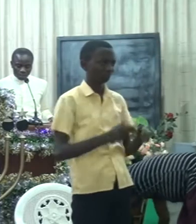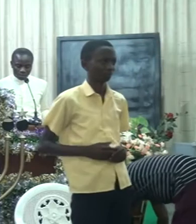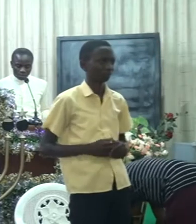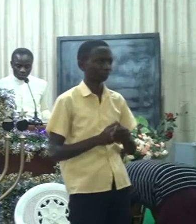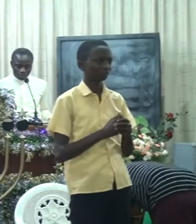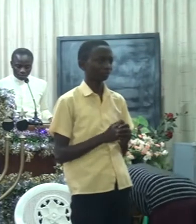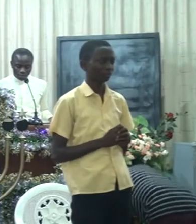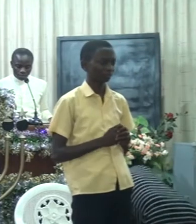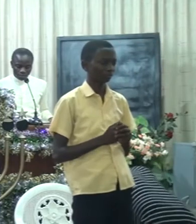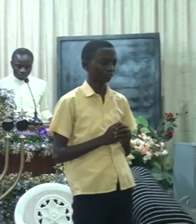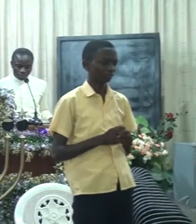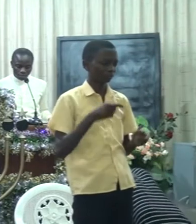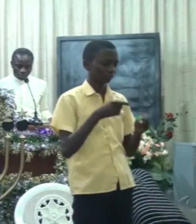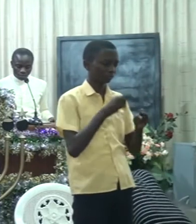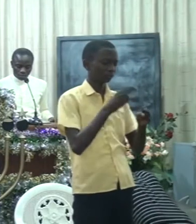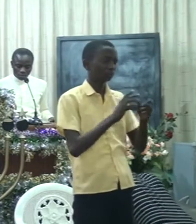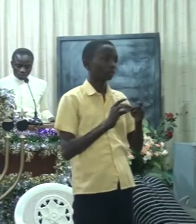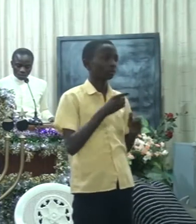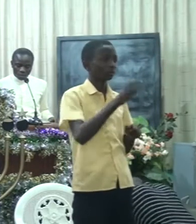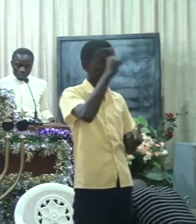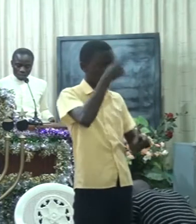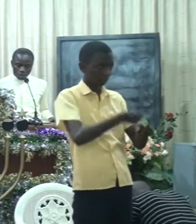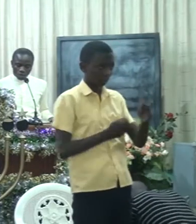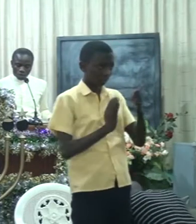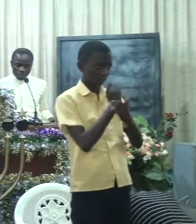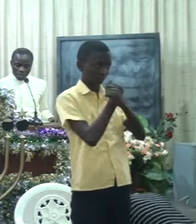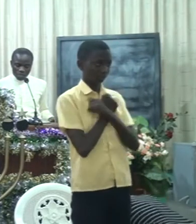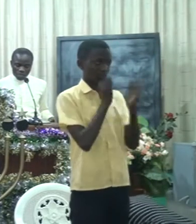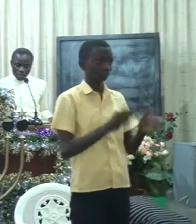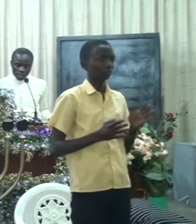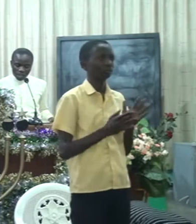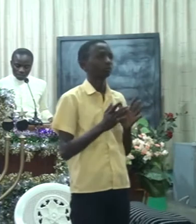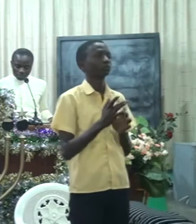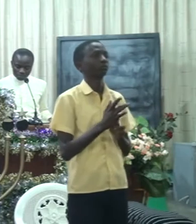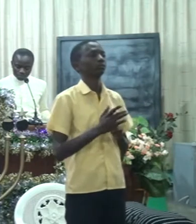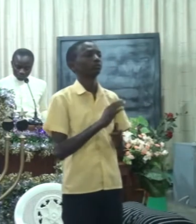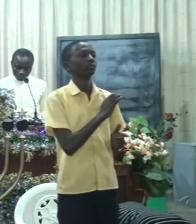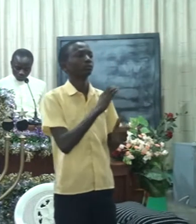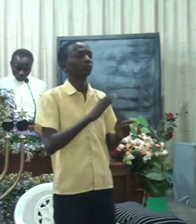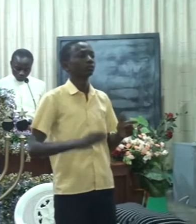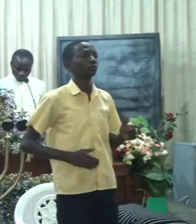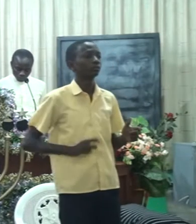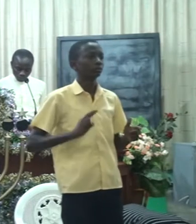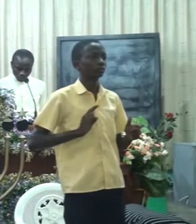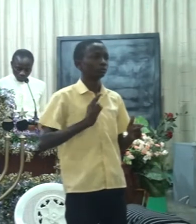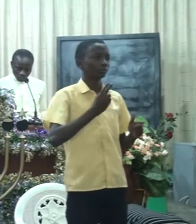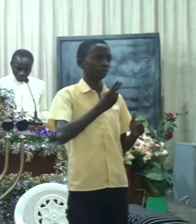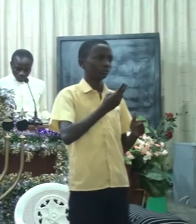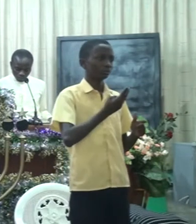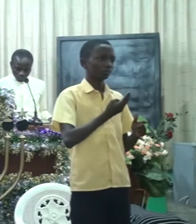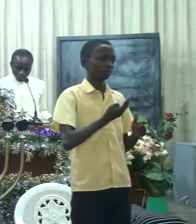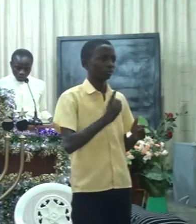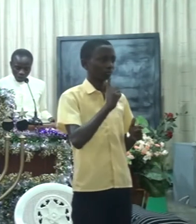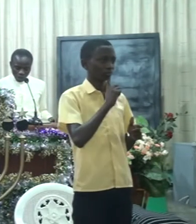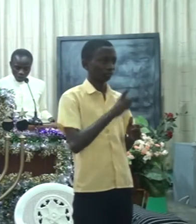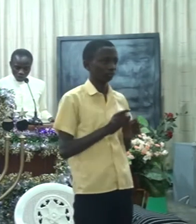Père. Mujina la mwana wa kumpendu Yesu Kristo. Dans le nom de ton Fils bien-aimé Jésus-Christ. Tunainamisha mioyo yetu